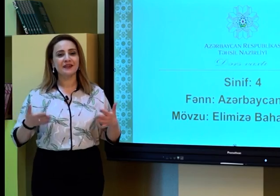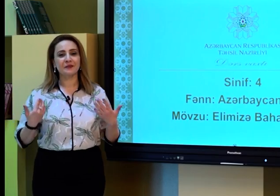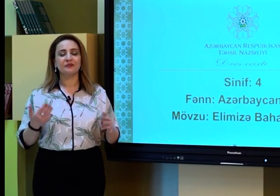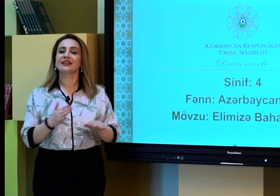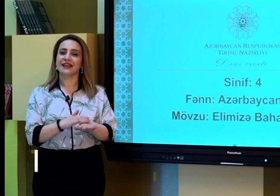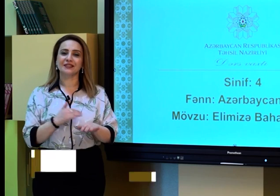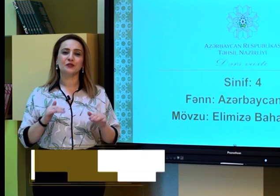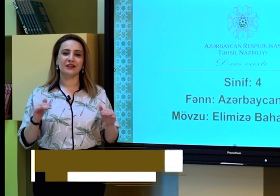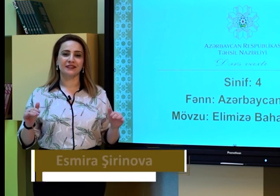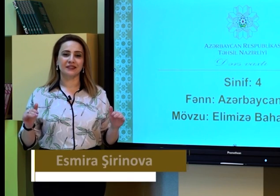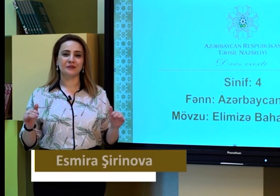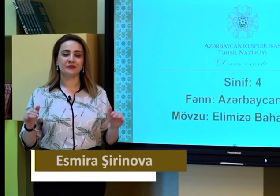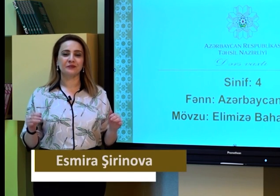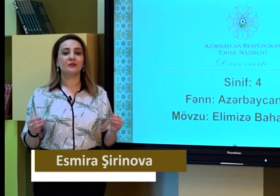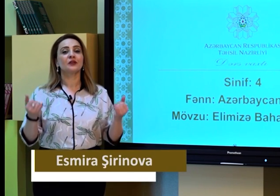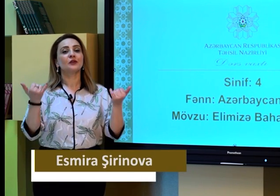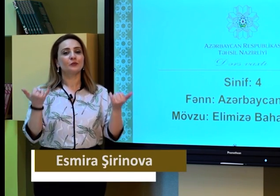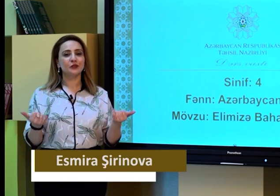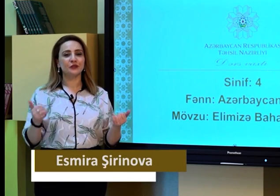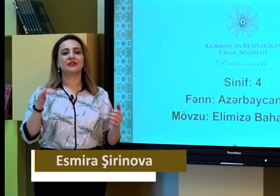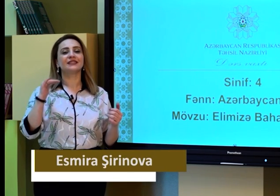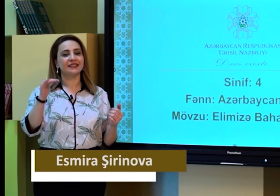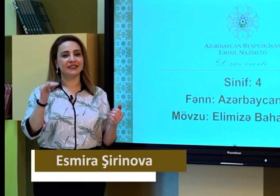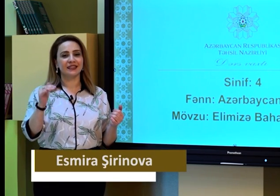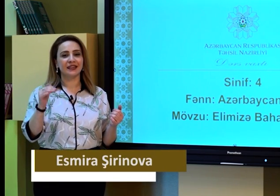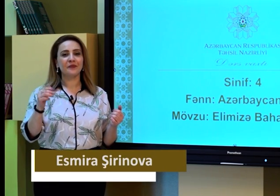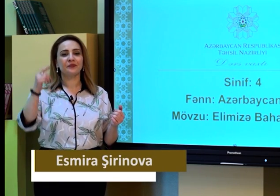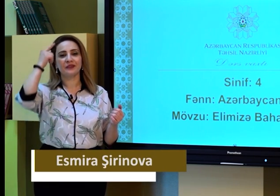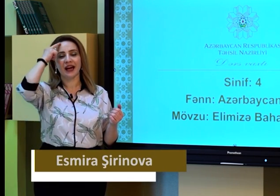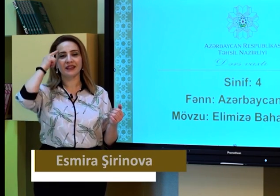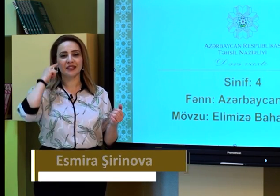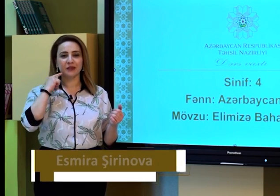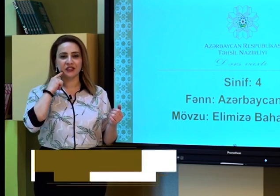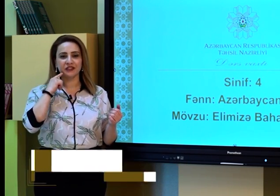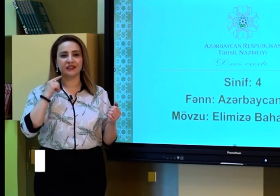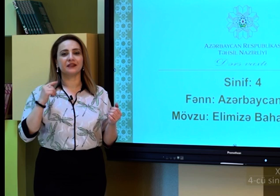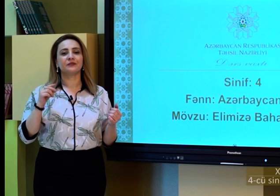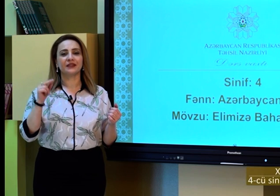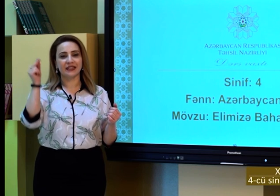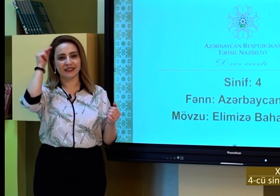Salam, əziz uşaqlar. Bugün sizinlə Azərbaycan dili